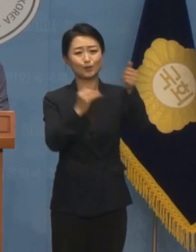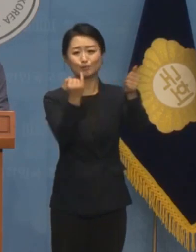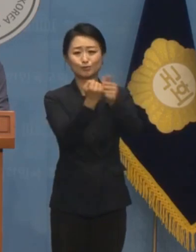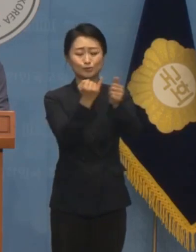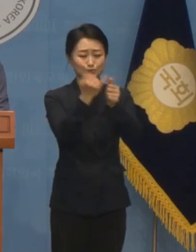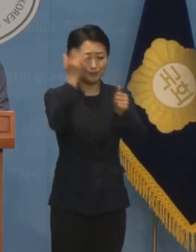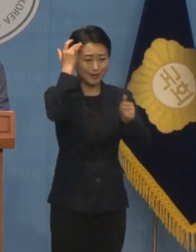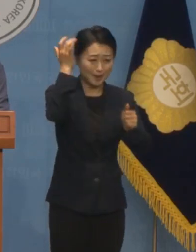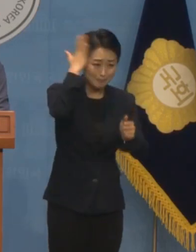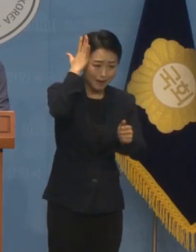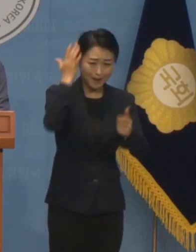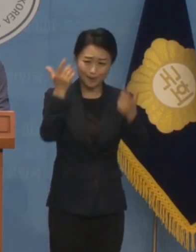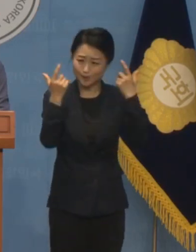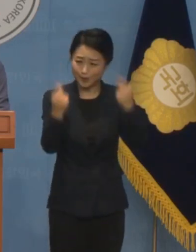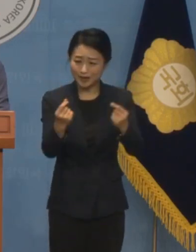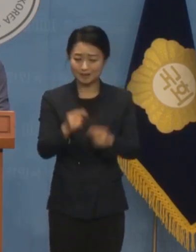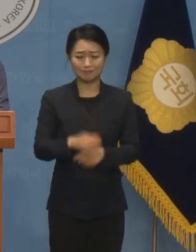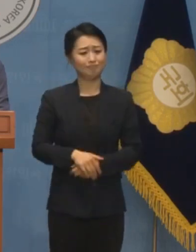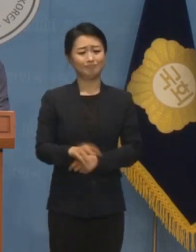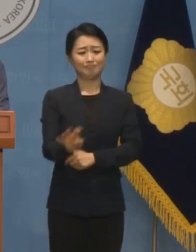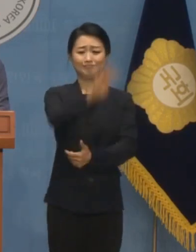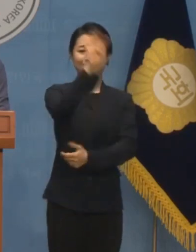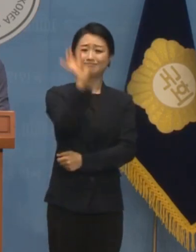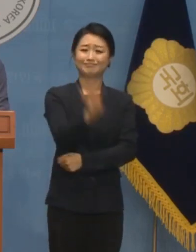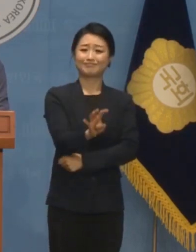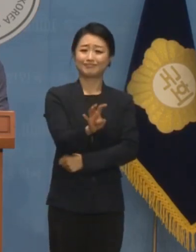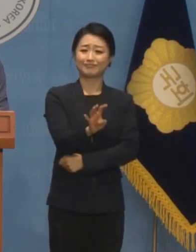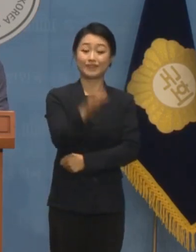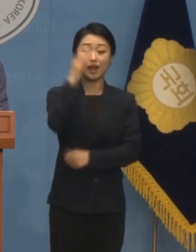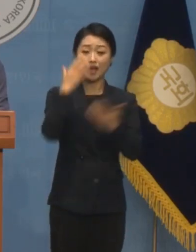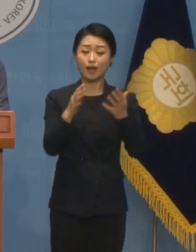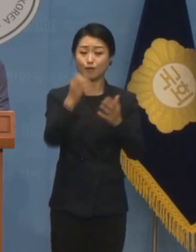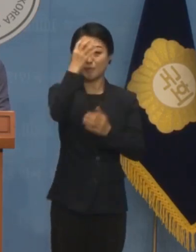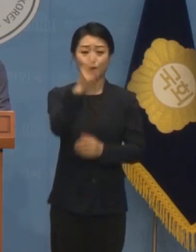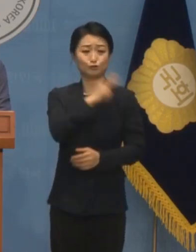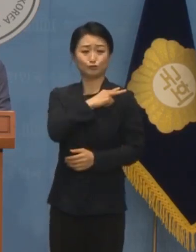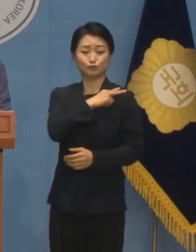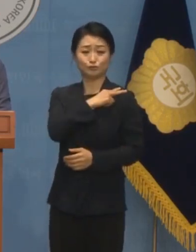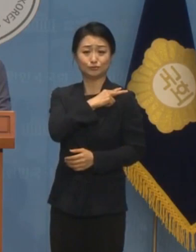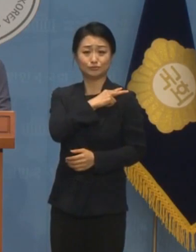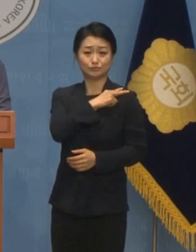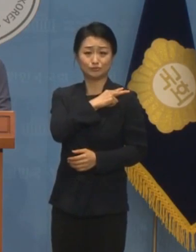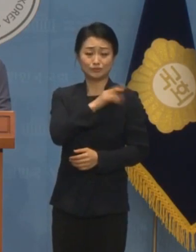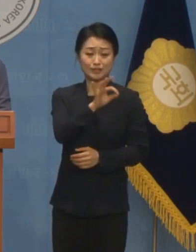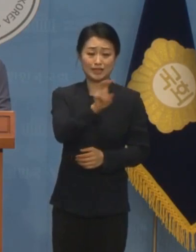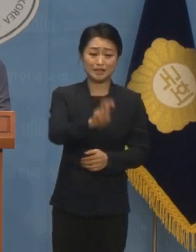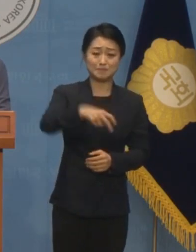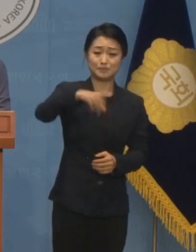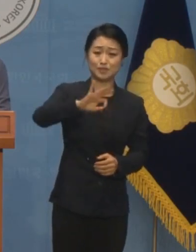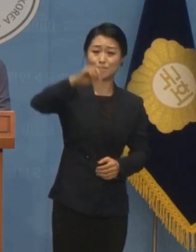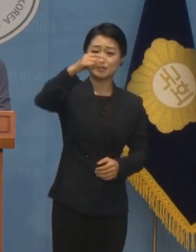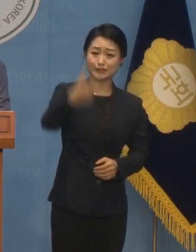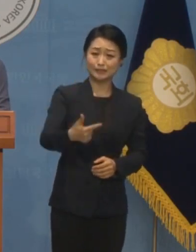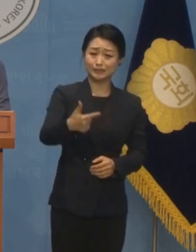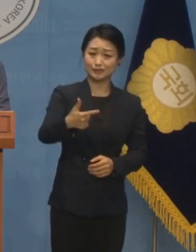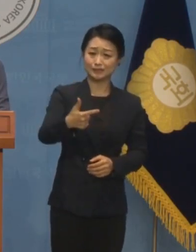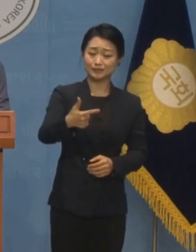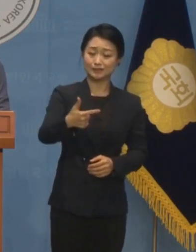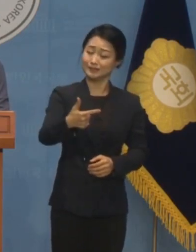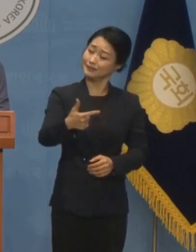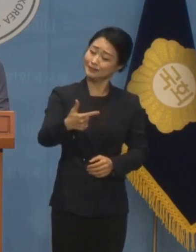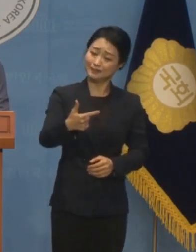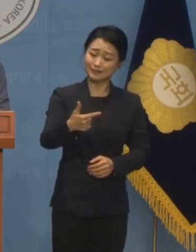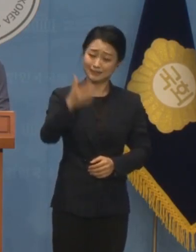조금도 납득하기 어렵습니다. 대한민국의 별 둘 장군 임성근은 왜